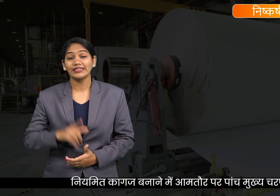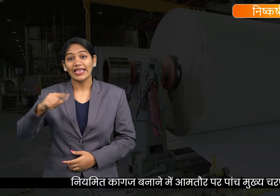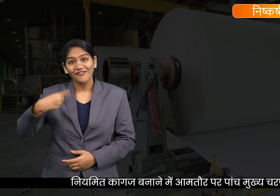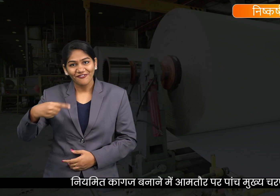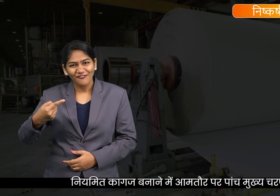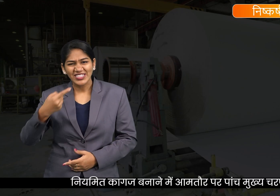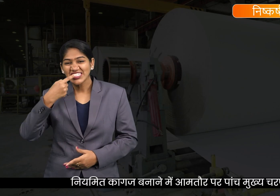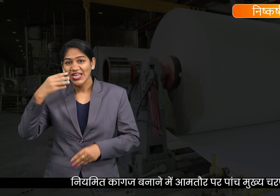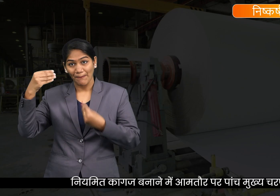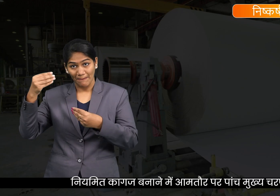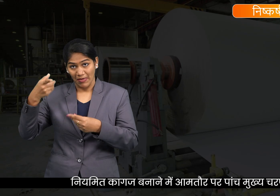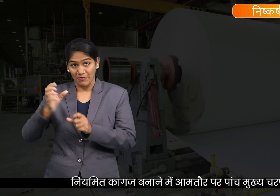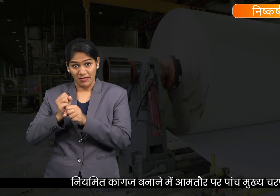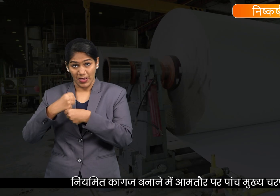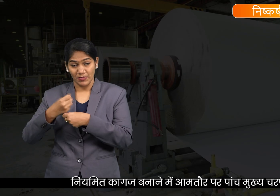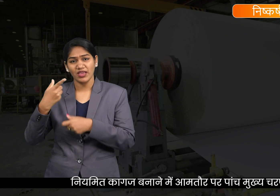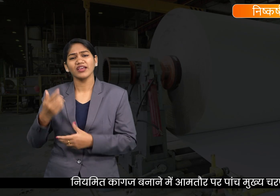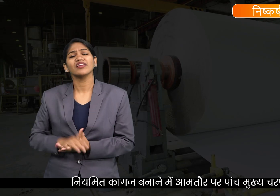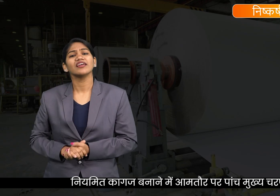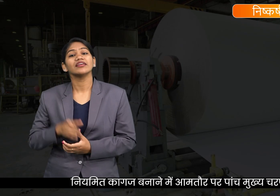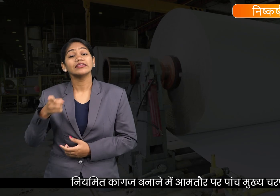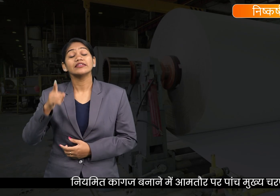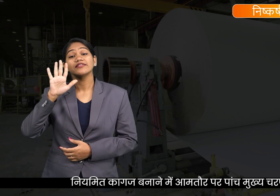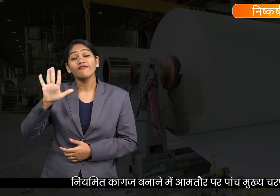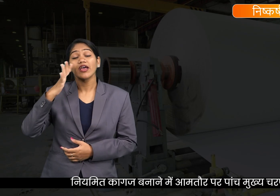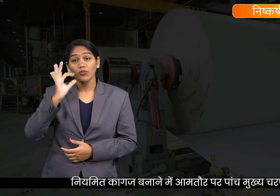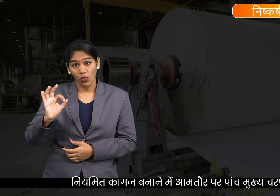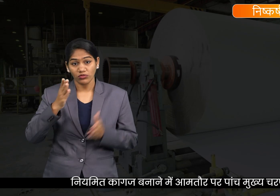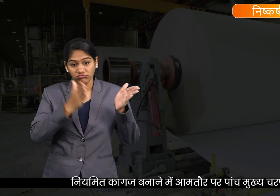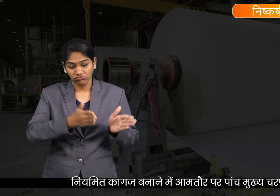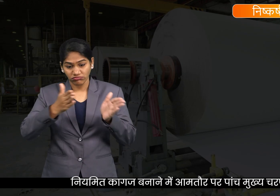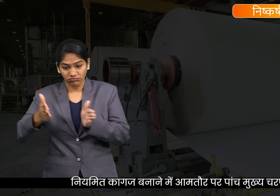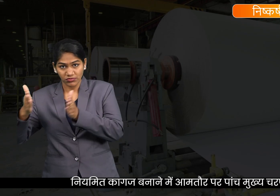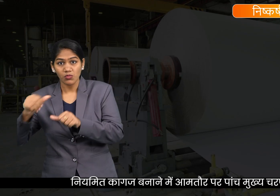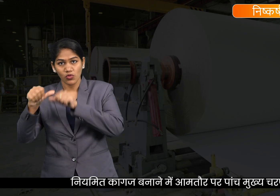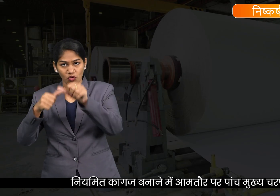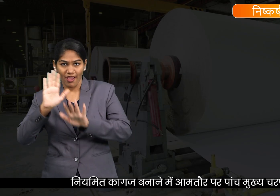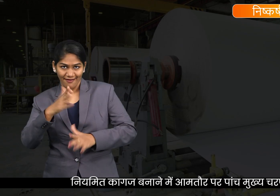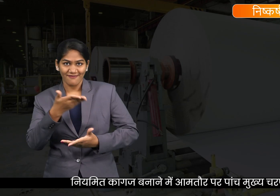नियमित कागज बनाने में आमतौर पर 5 मुख्य चरण होते हैं।